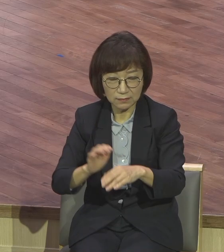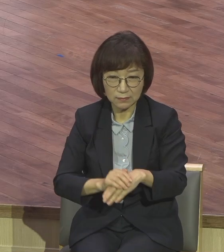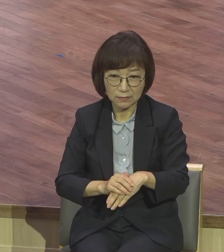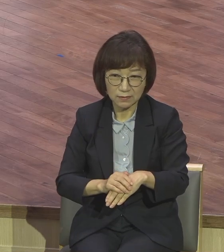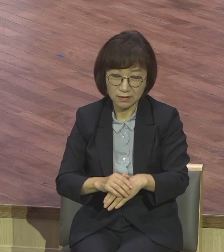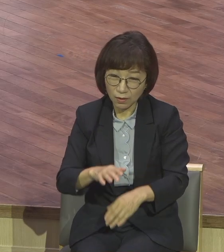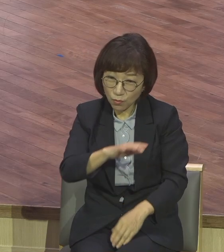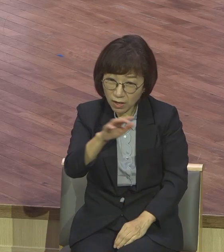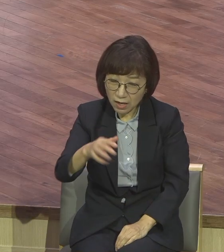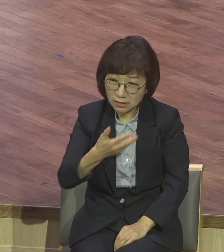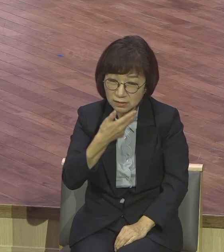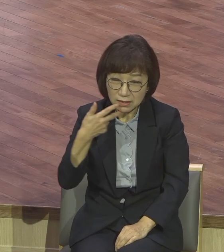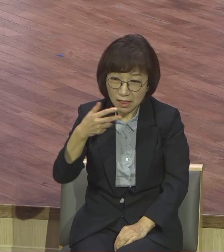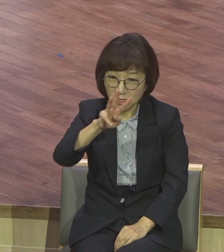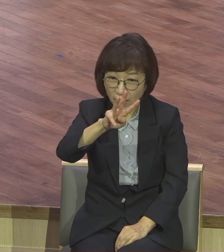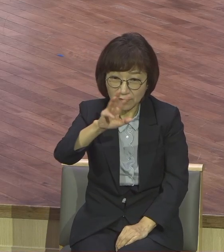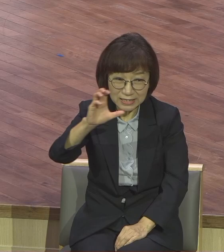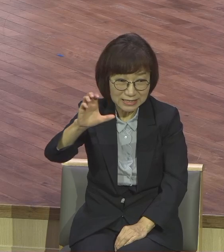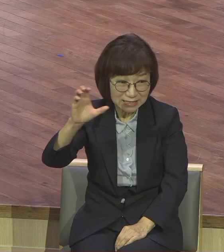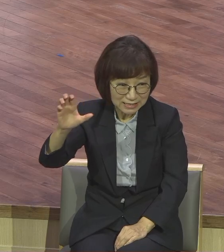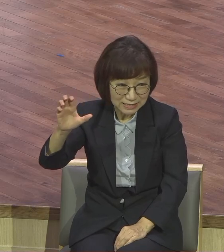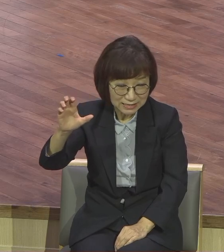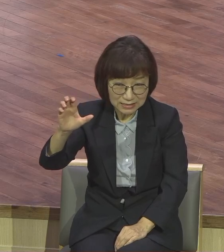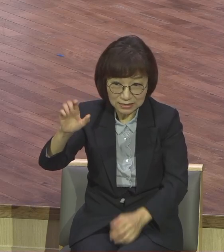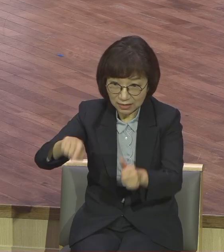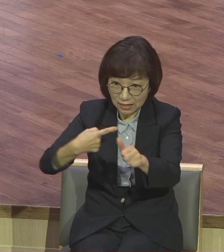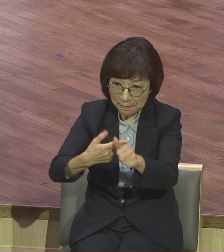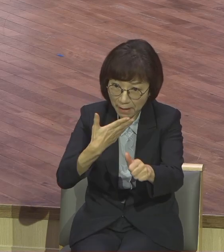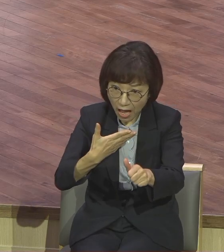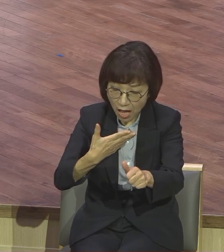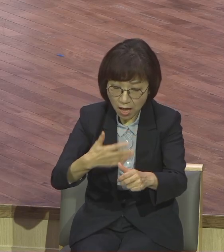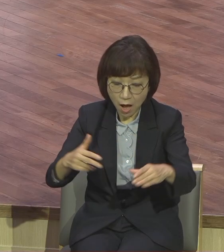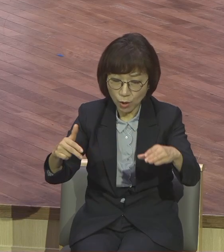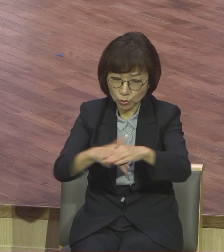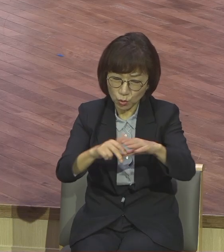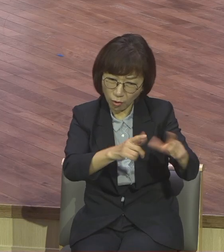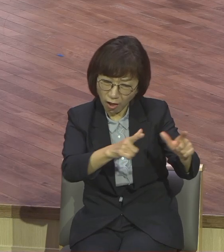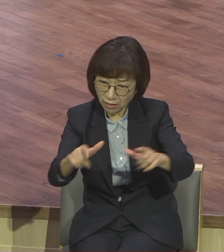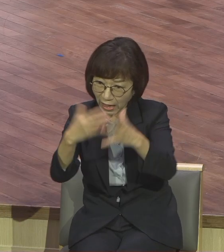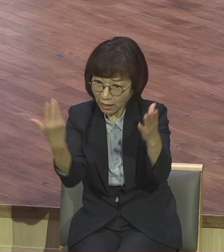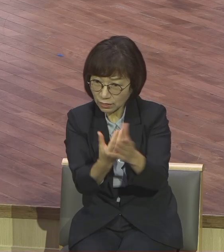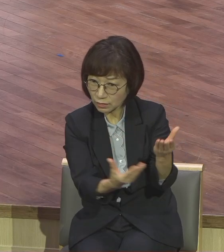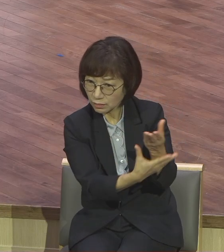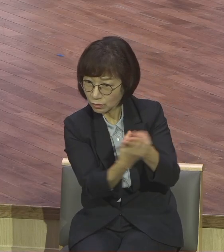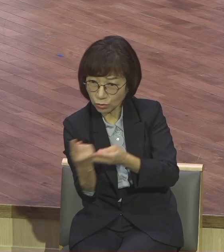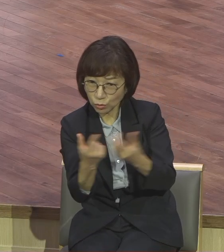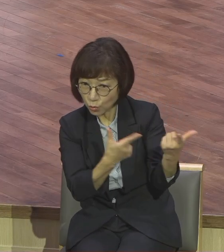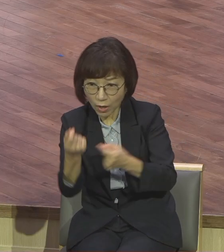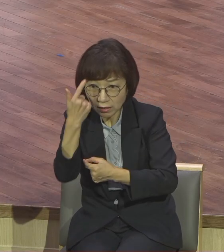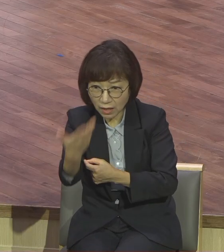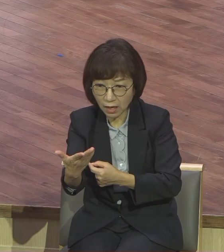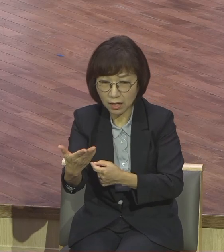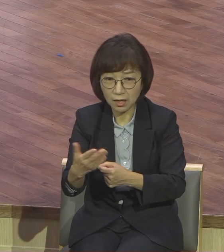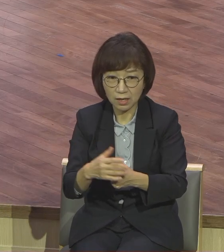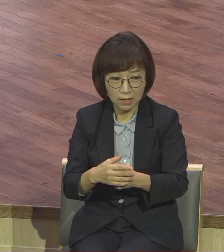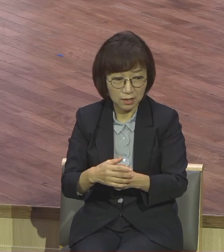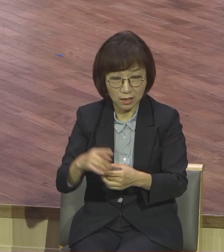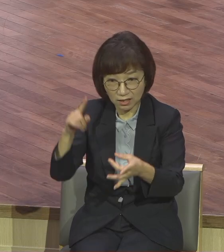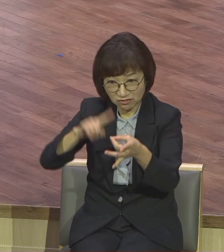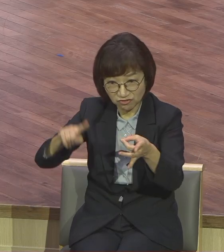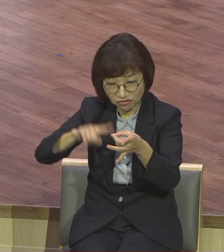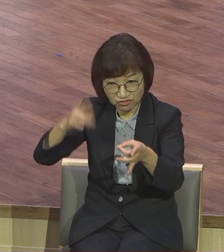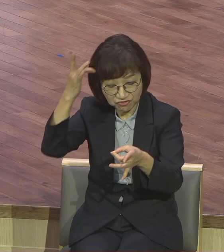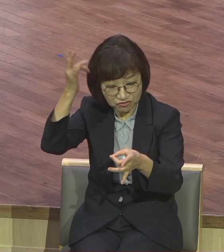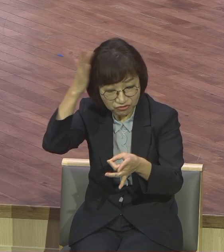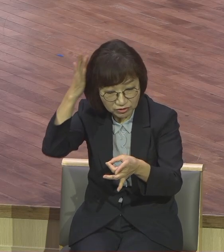WCC 교회일체 운동을 같이 하겠어요? 모든 종교가 다 같습니까? 무속인들, 점쟁이들, 땅땅땅 중들, 모두